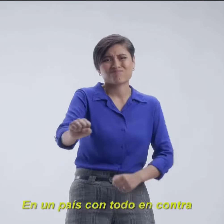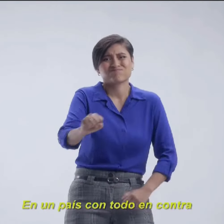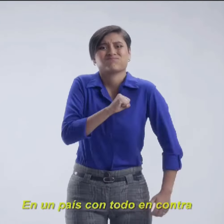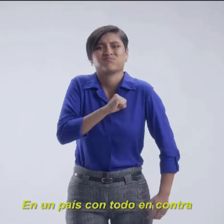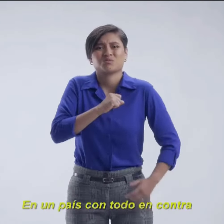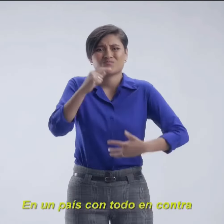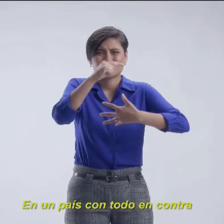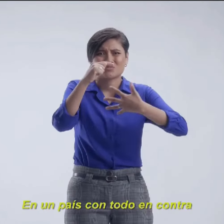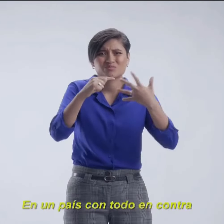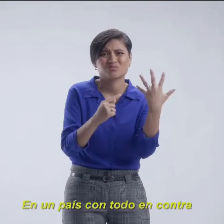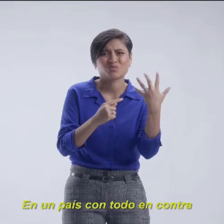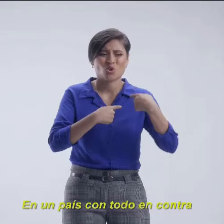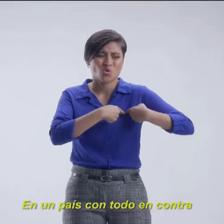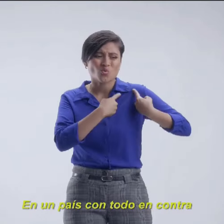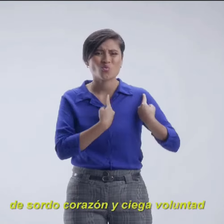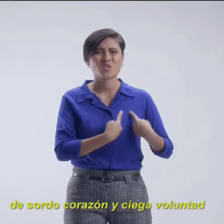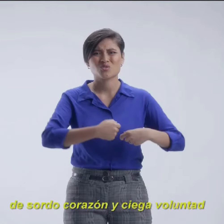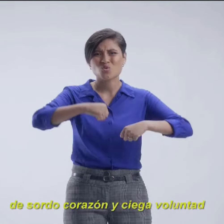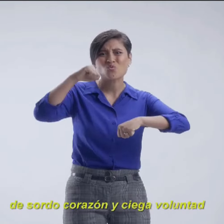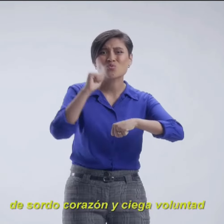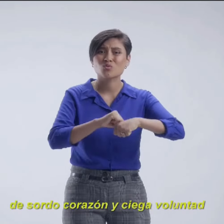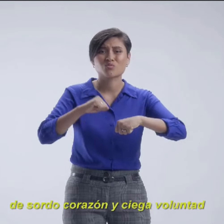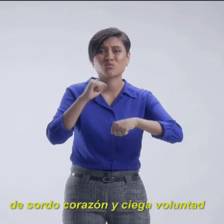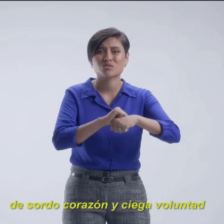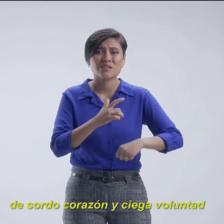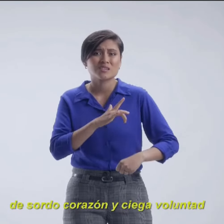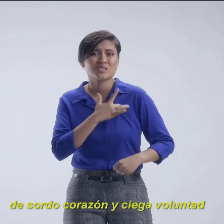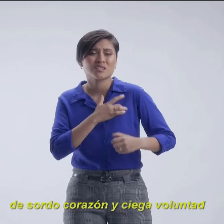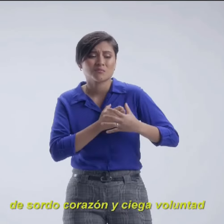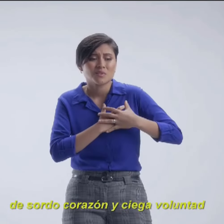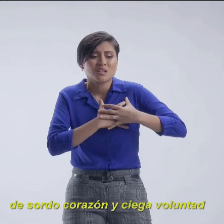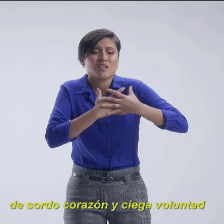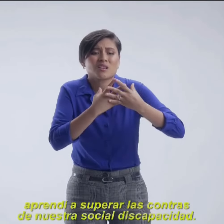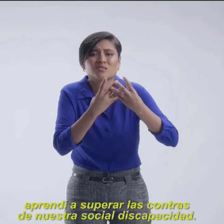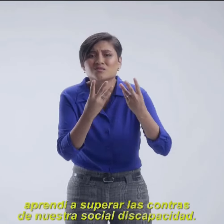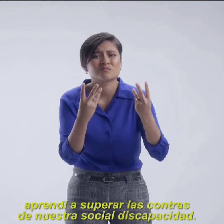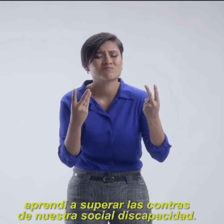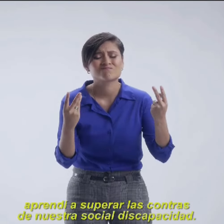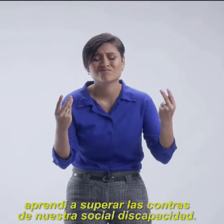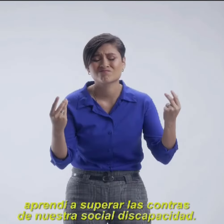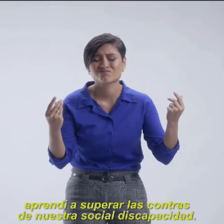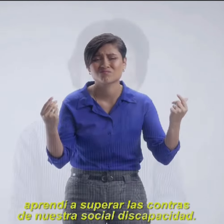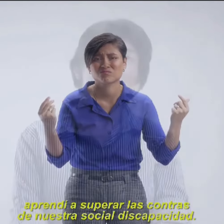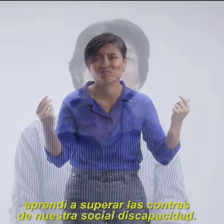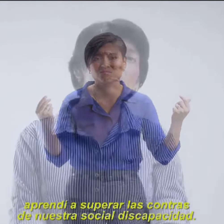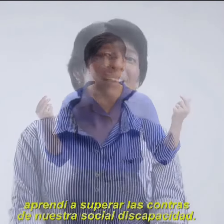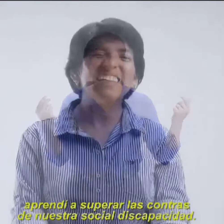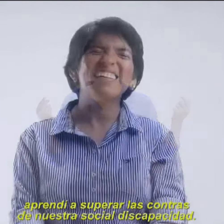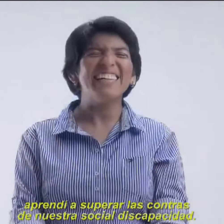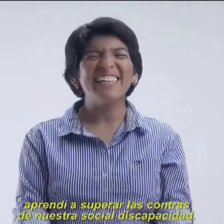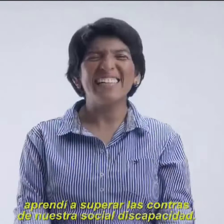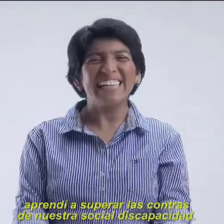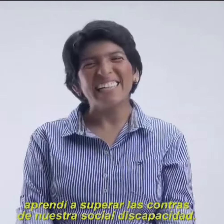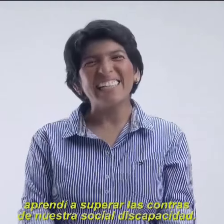las expresiones de las mujeres, ¿no? Sí, efectivamente, y la realidad, ¿no? La realidad que ocurre, la falta de empatía que hay hoy en día en